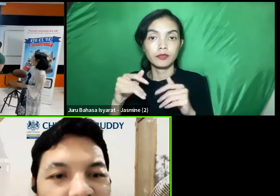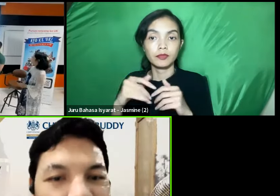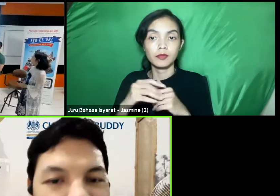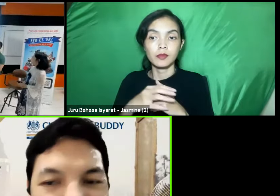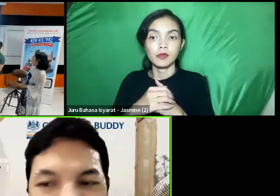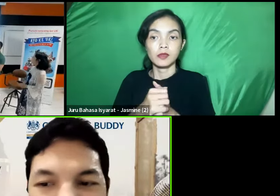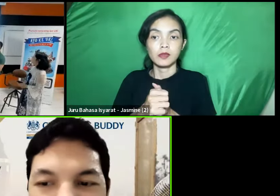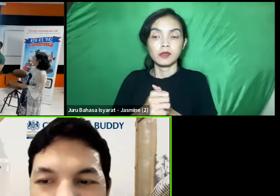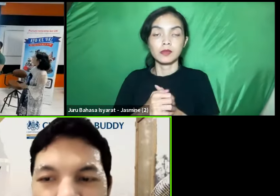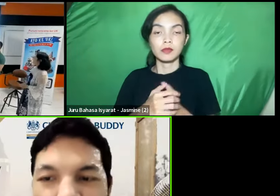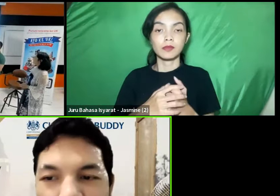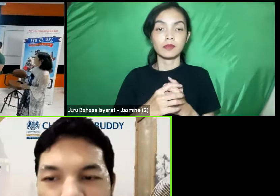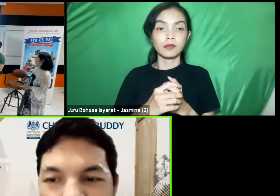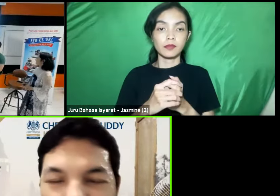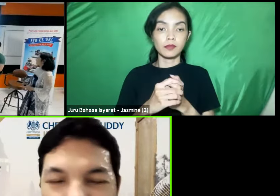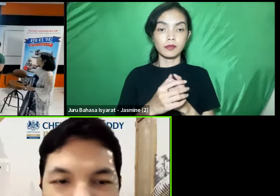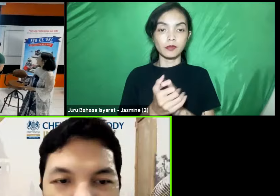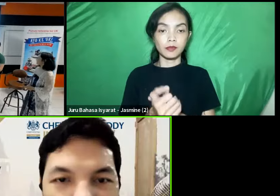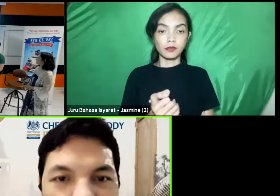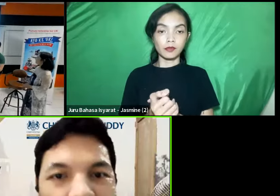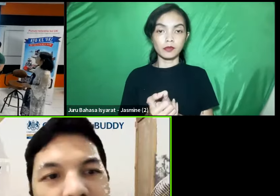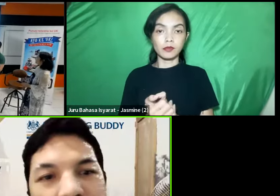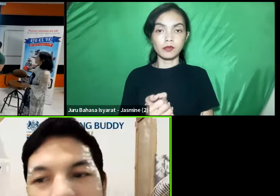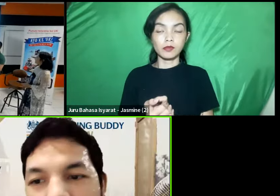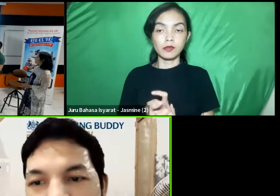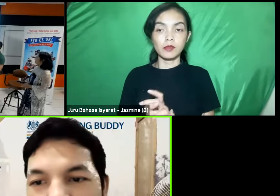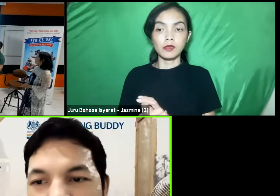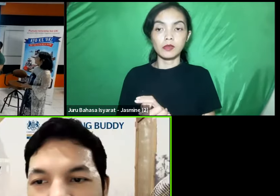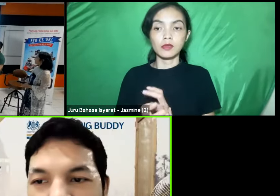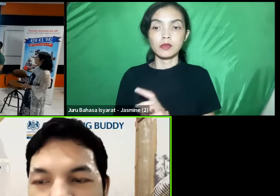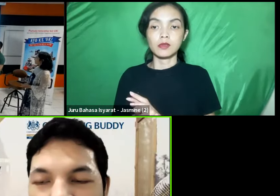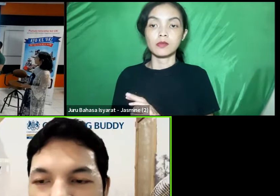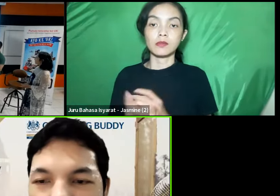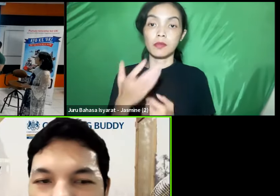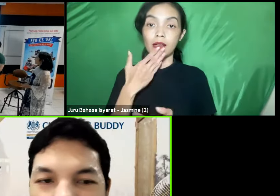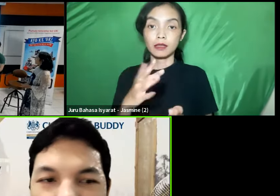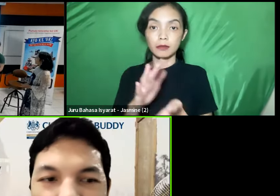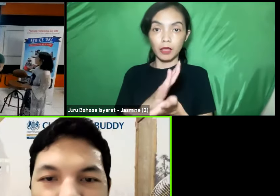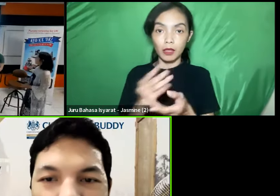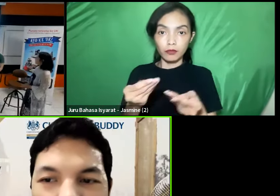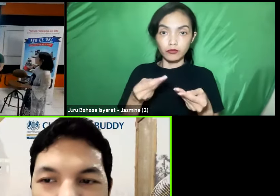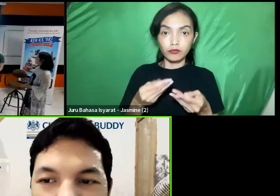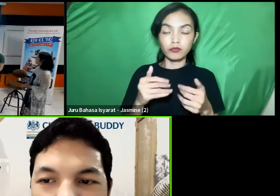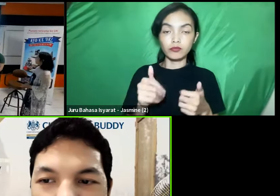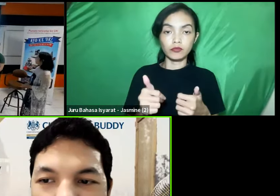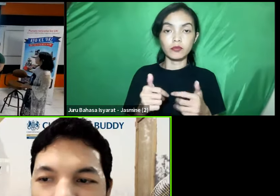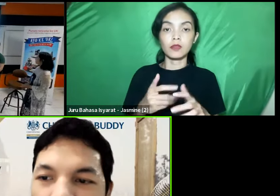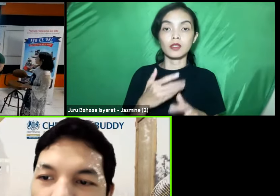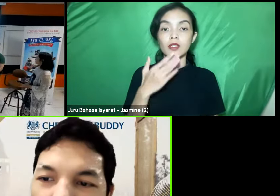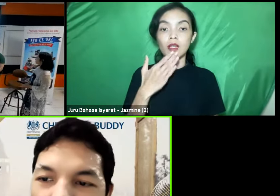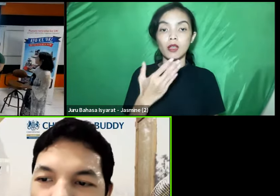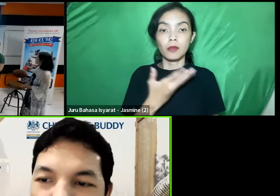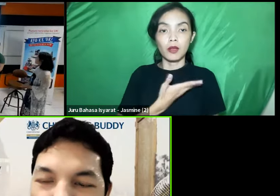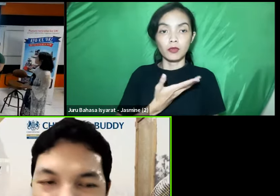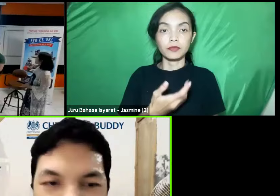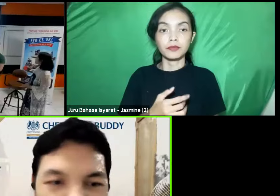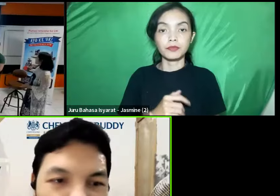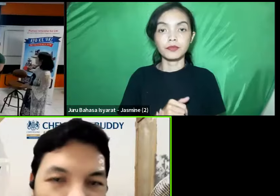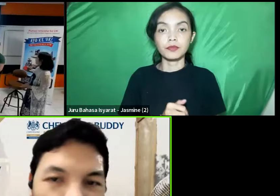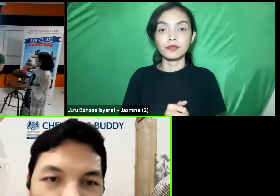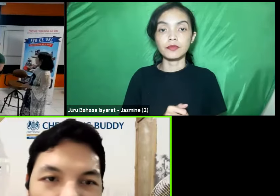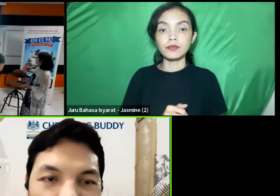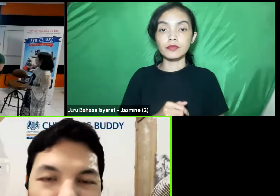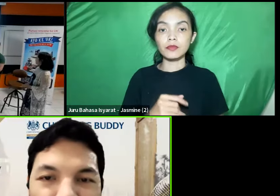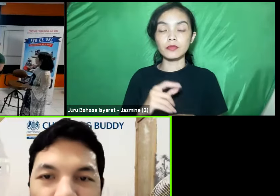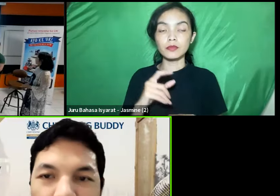eh sebelumnya terima kasih banyak atas kesempatannya eh yang saya tanyakan lebih ke proses